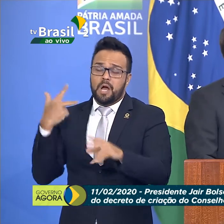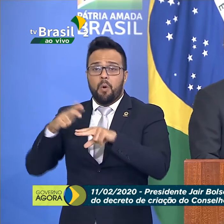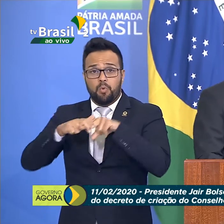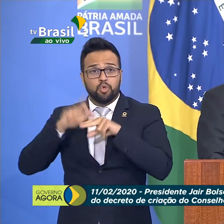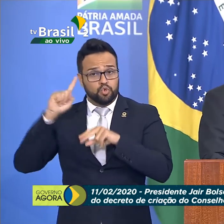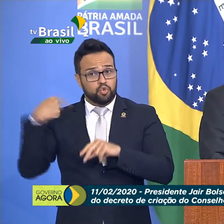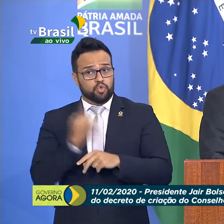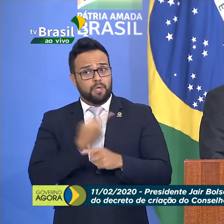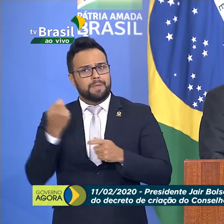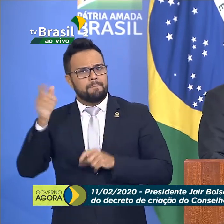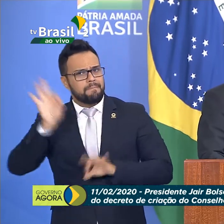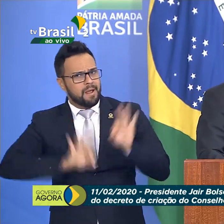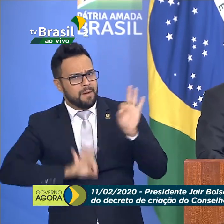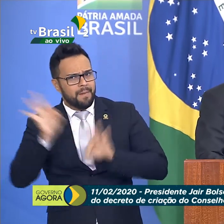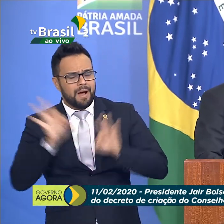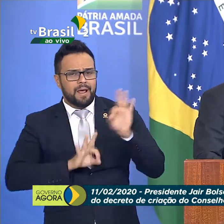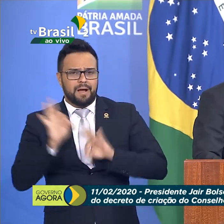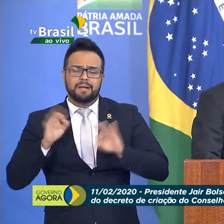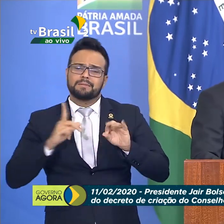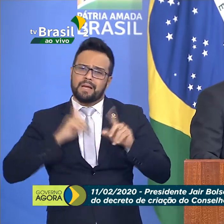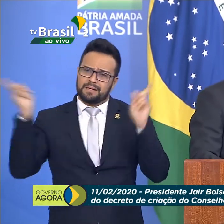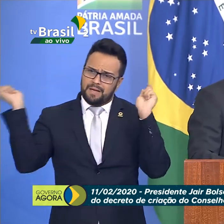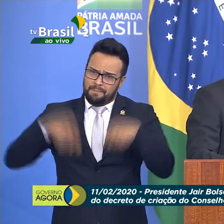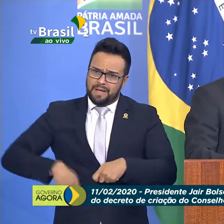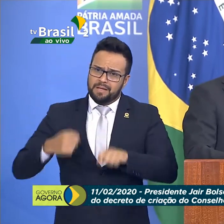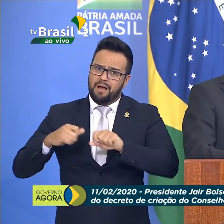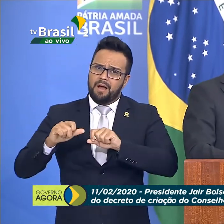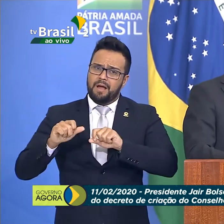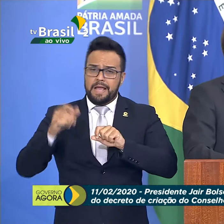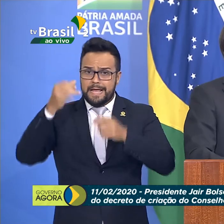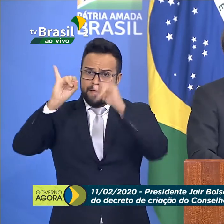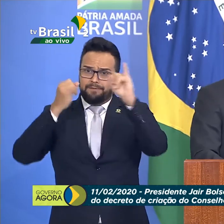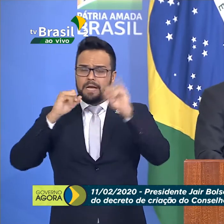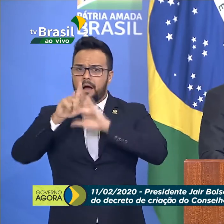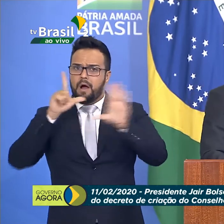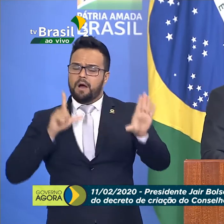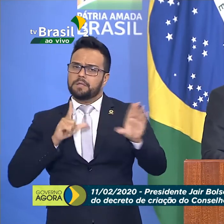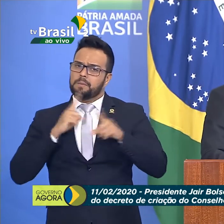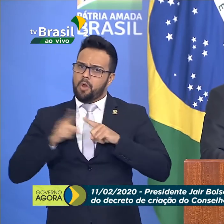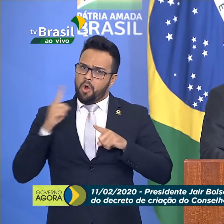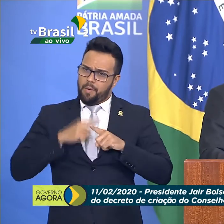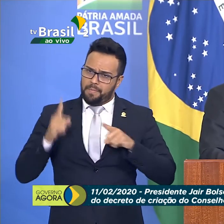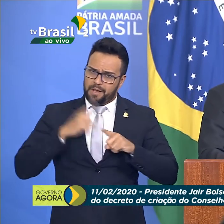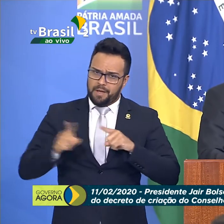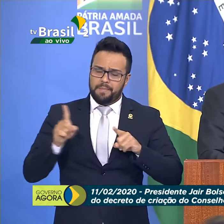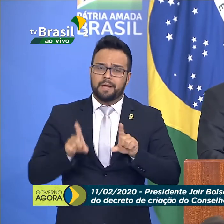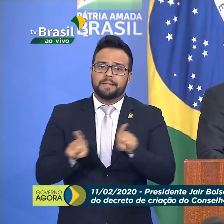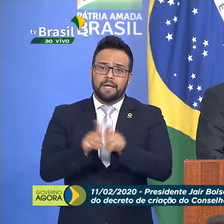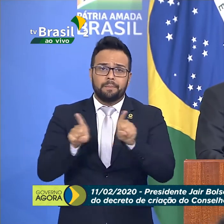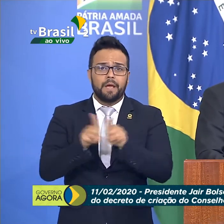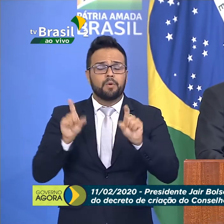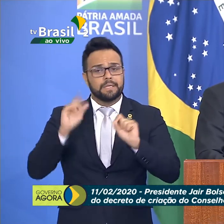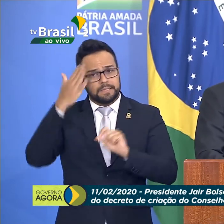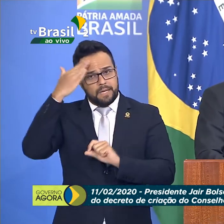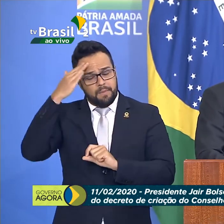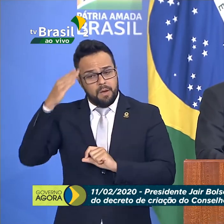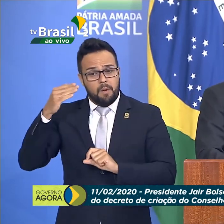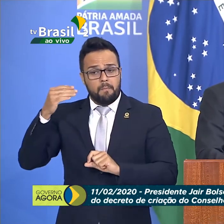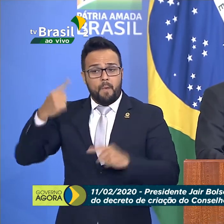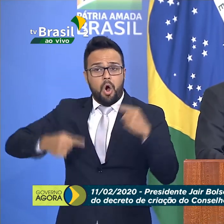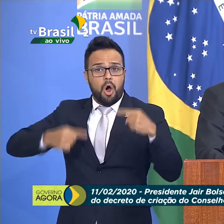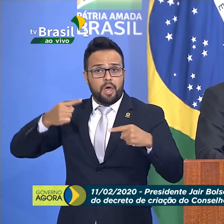preparar, temos a capacidade de se antecipar a problemas e realmente implementar políticas que